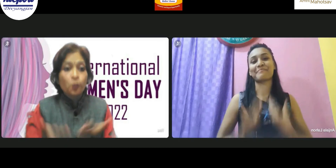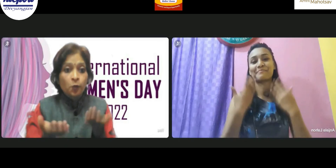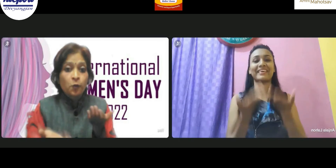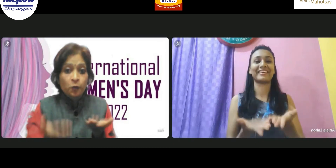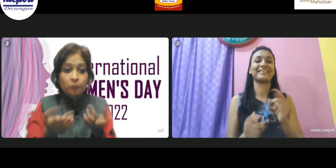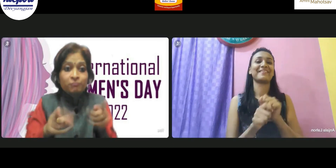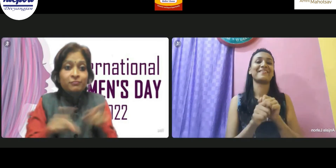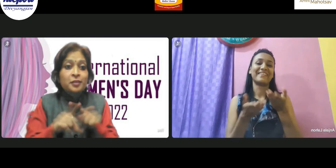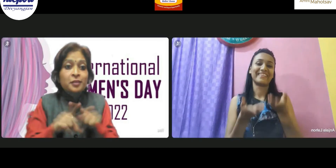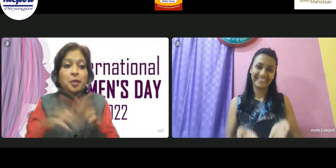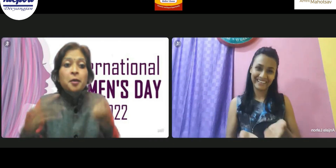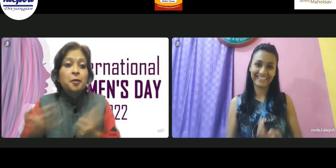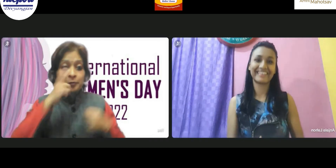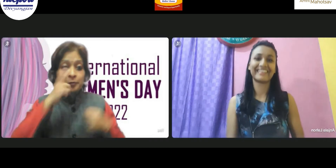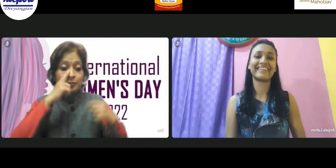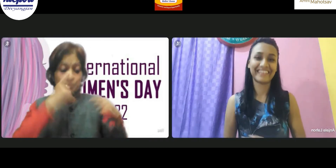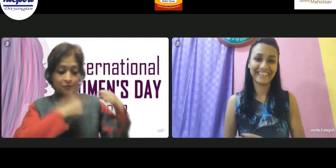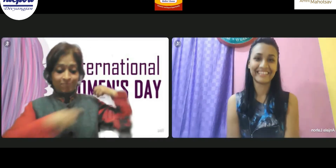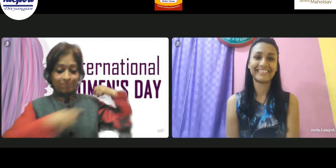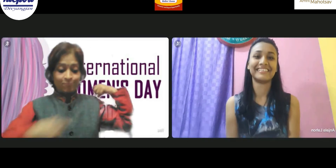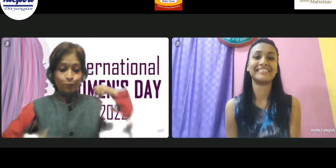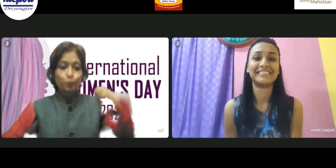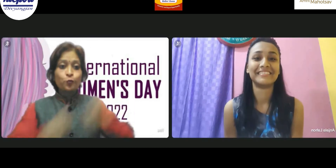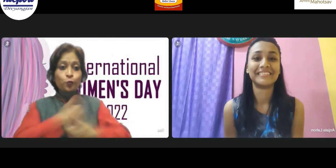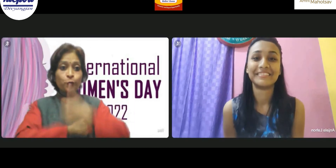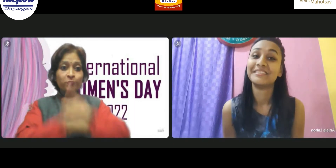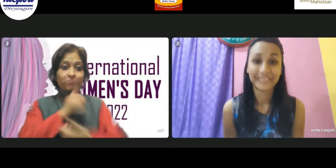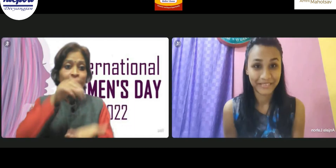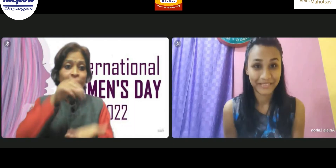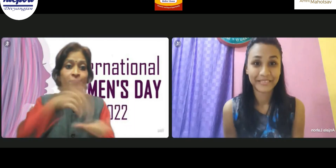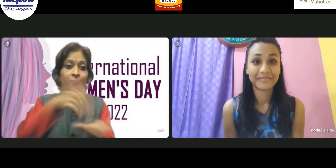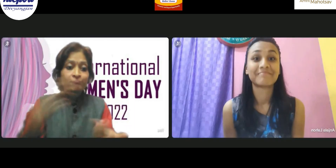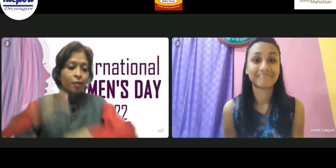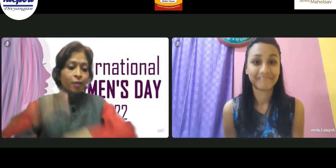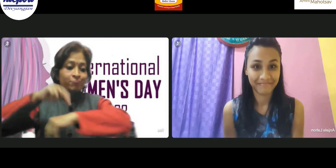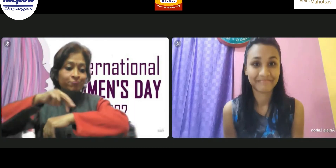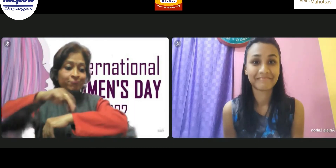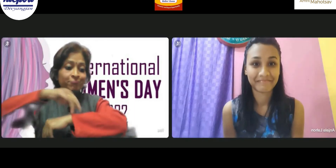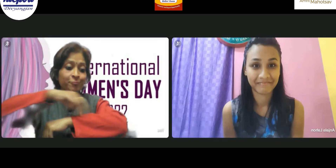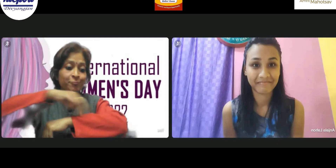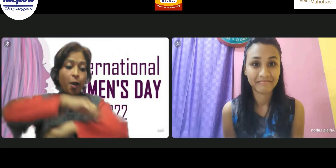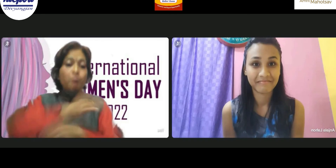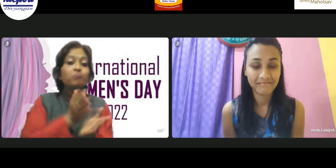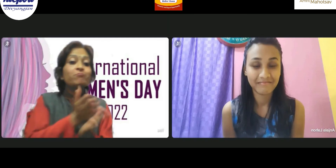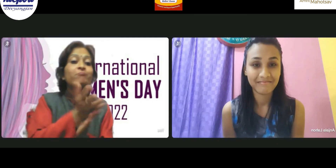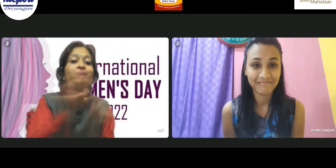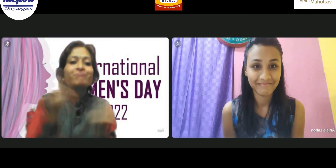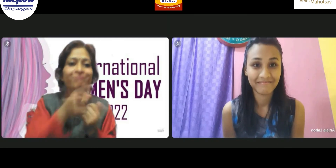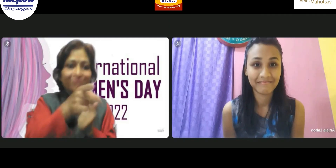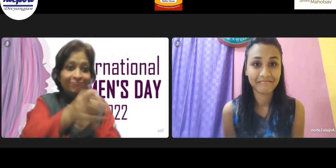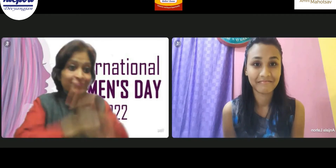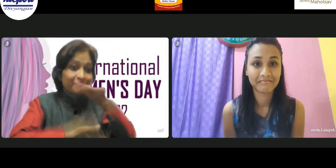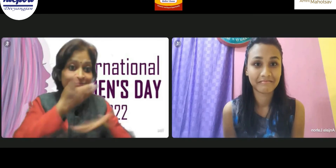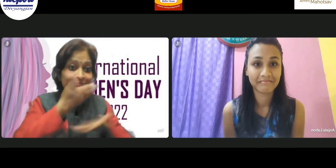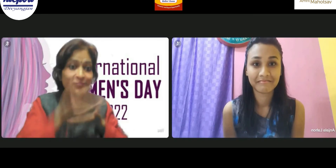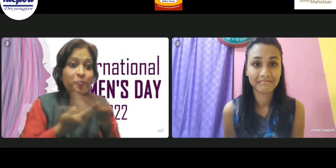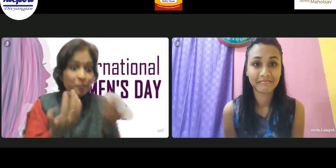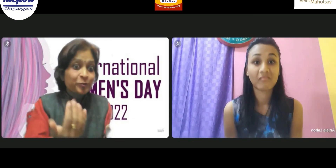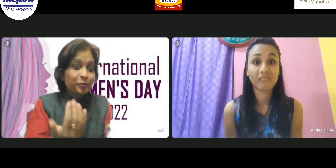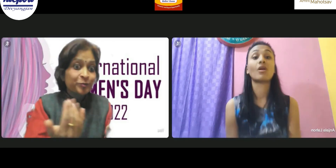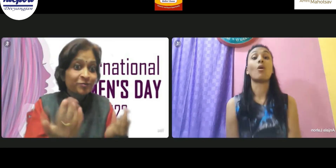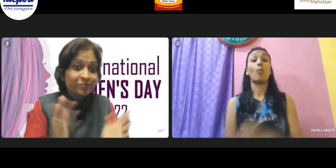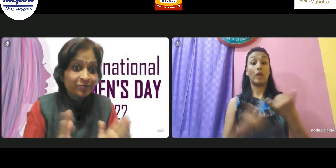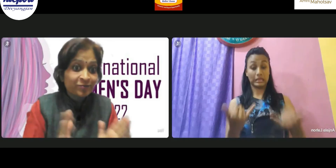बने, अवेयर हों और बहुत कुछ सीखें। और आपने ब्यूटी पेजेंट में भाग लिया था एंजेला, है